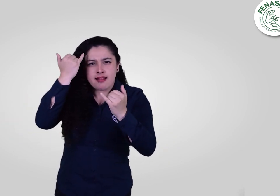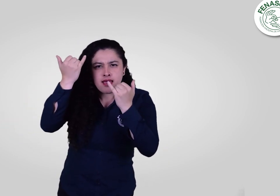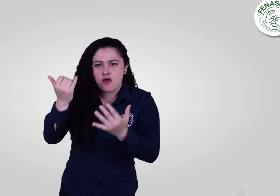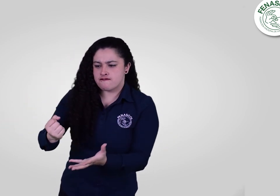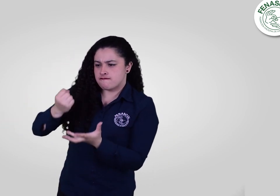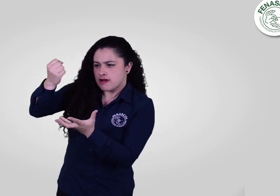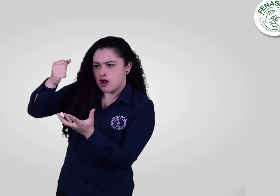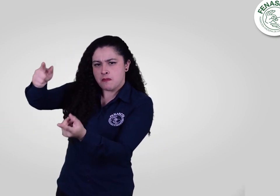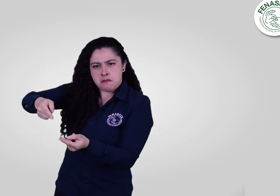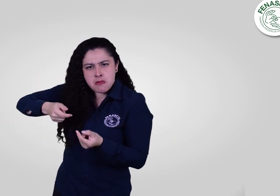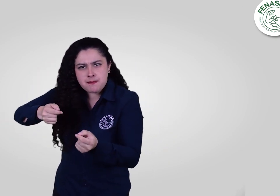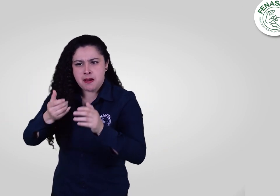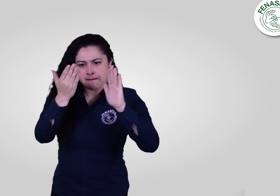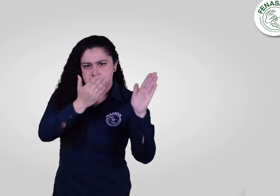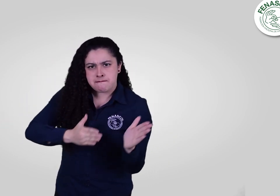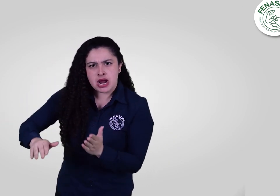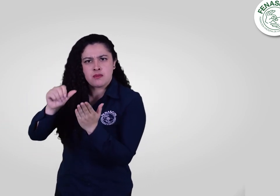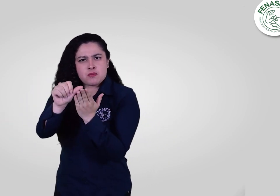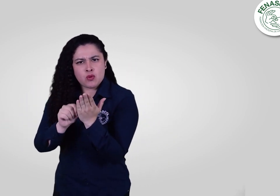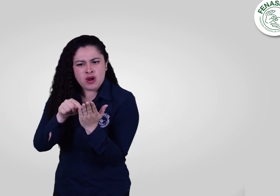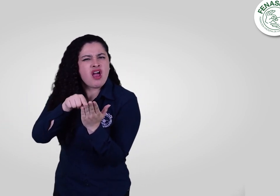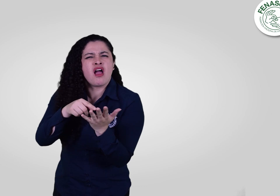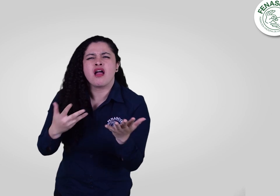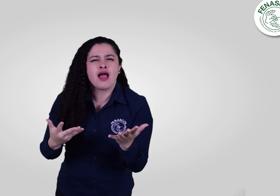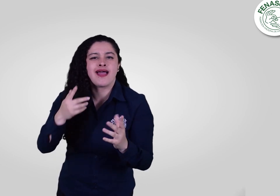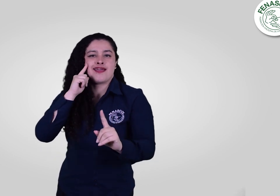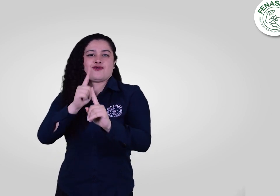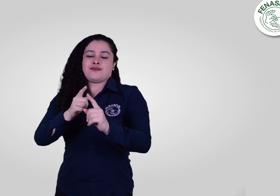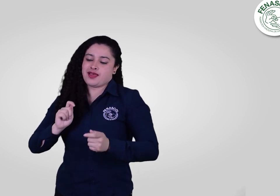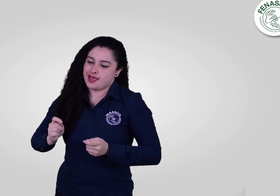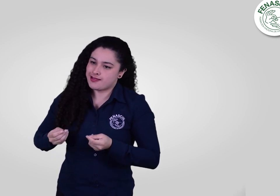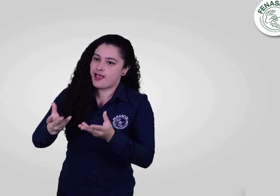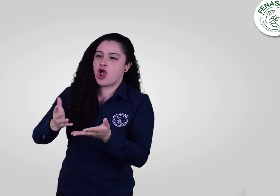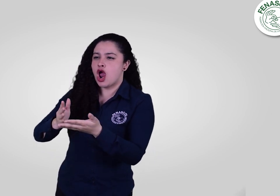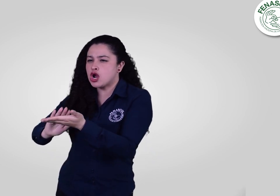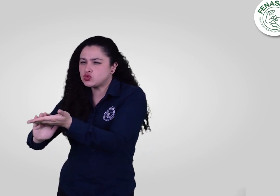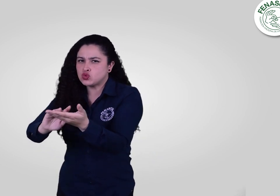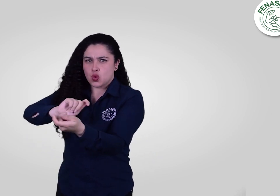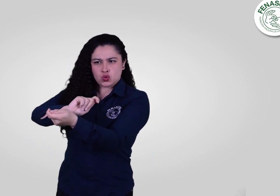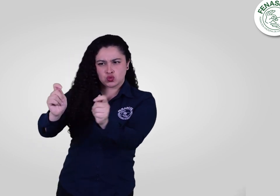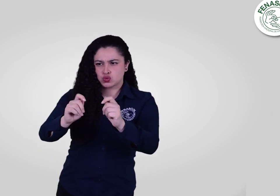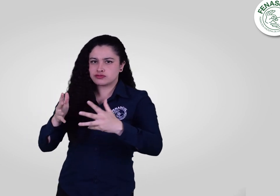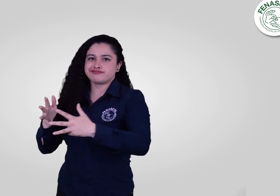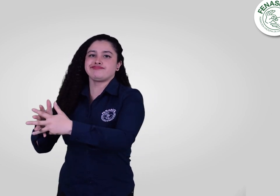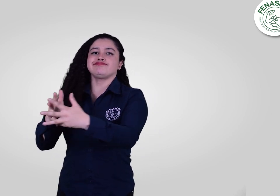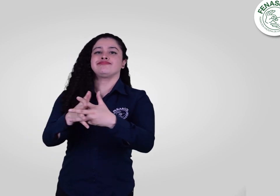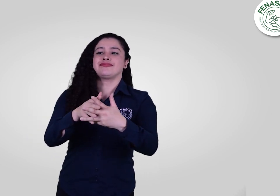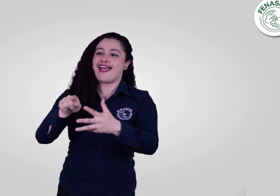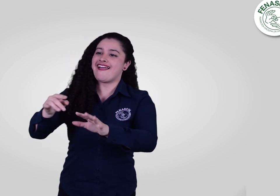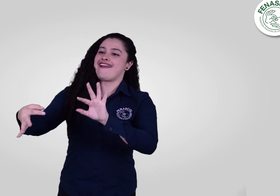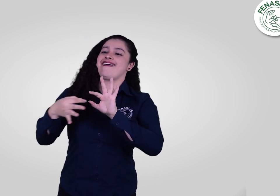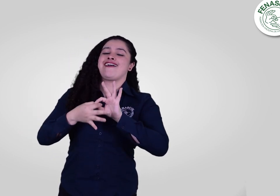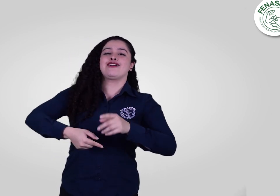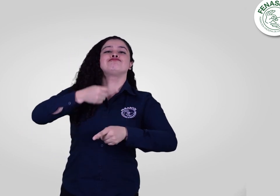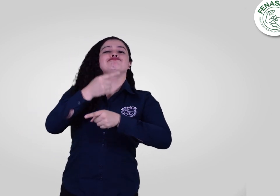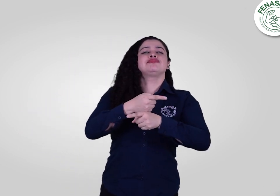implementar y financiar todos los ajustes razonables que sean necesarios para cumplir con los fines